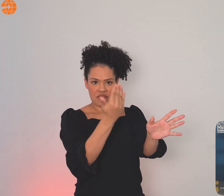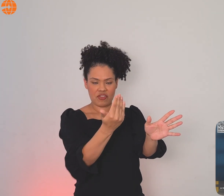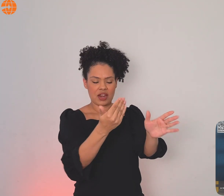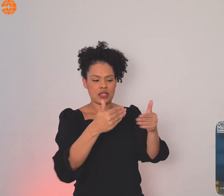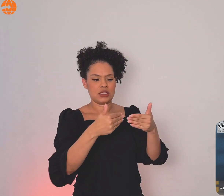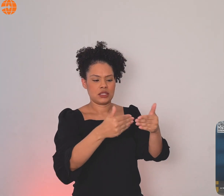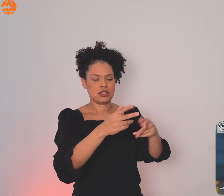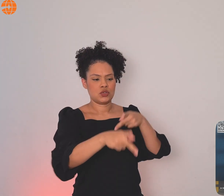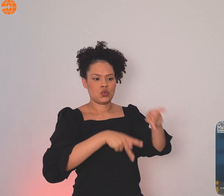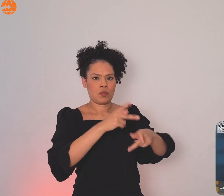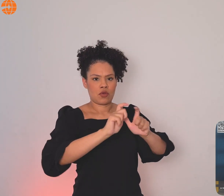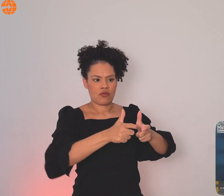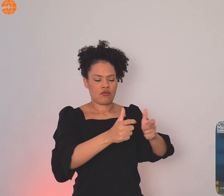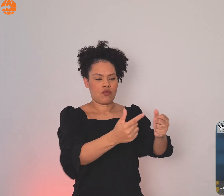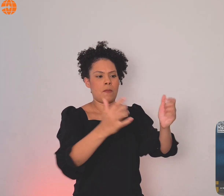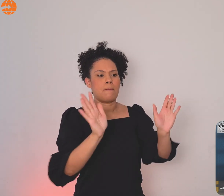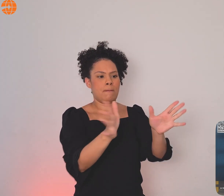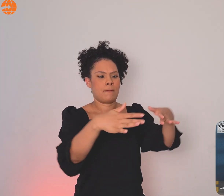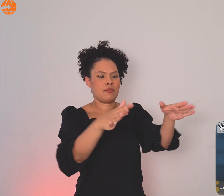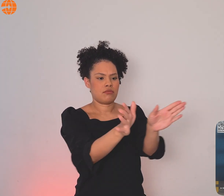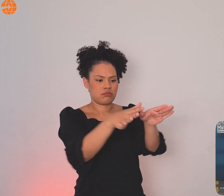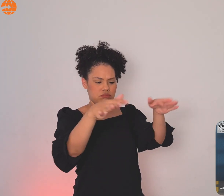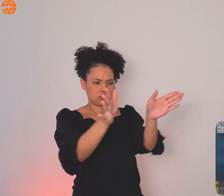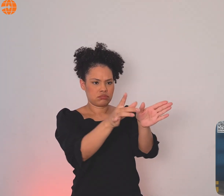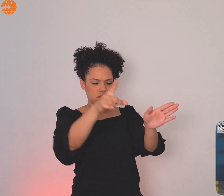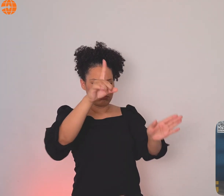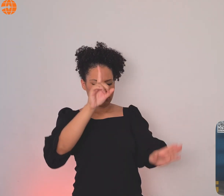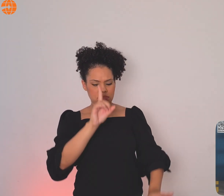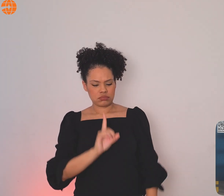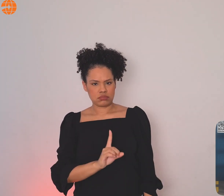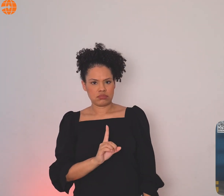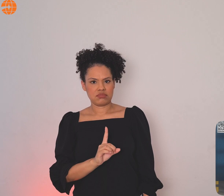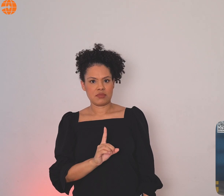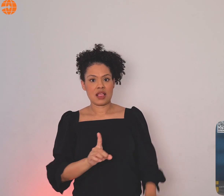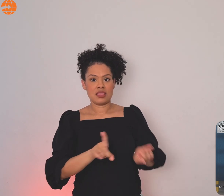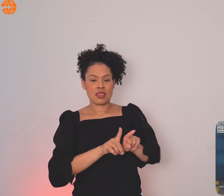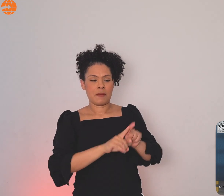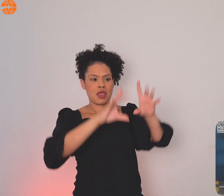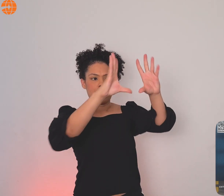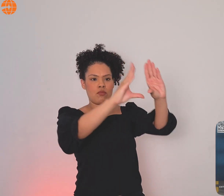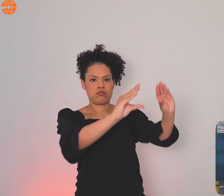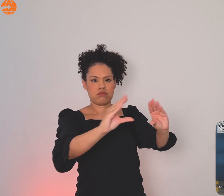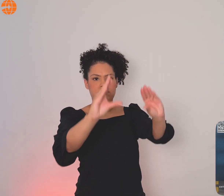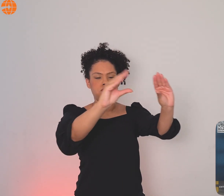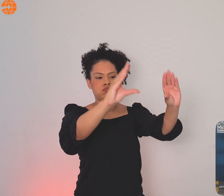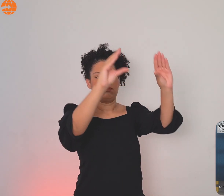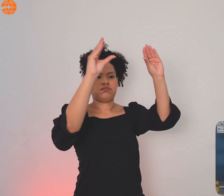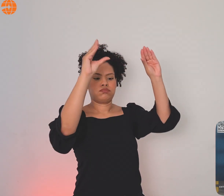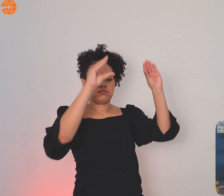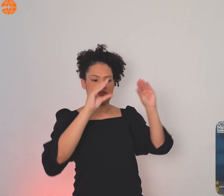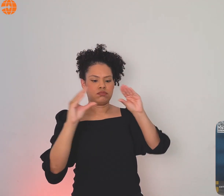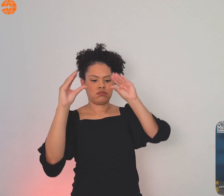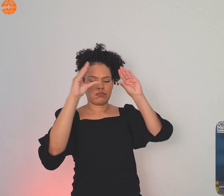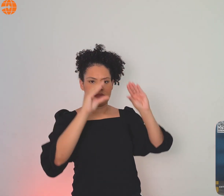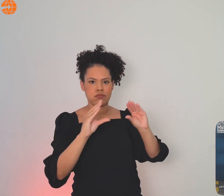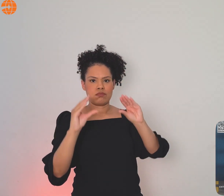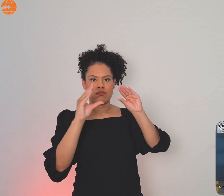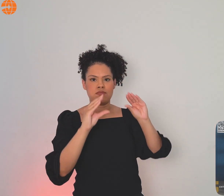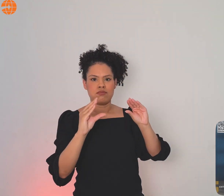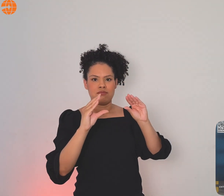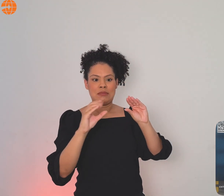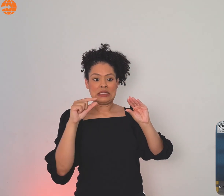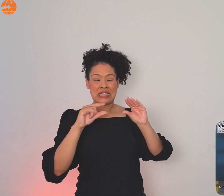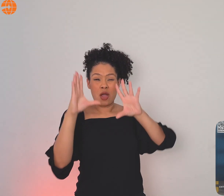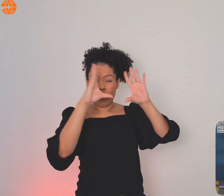nuvem também saiu da frente deles e se pôs atrás, entre os egípcios e os israelitas. A nuvem